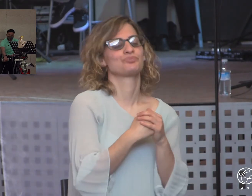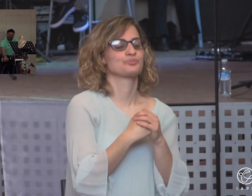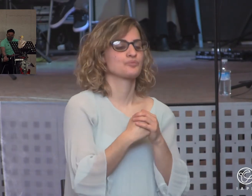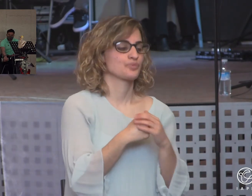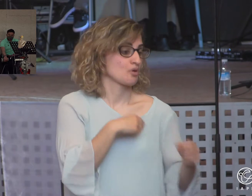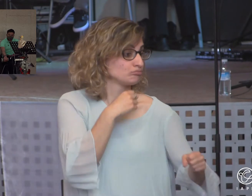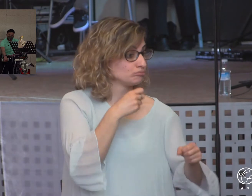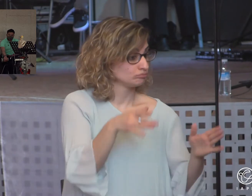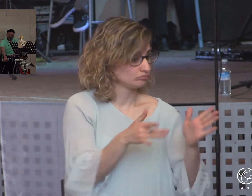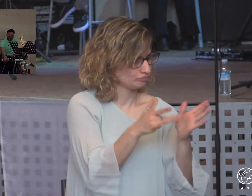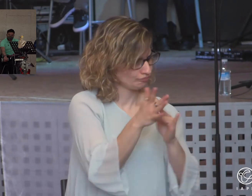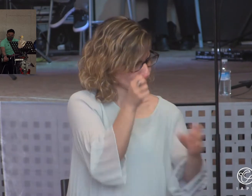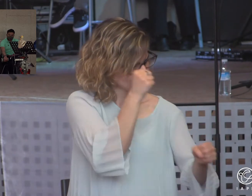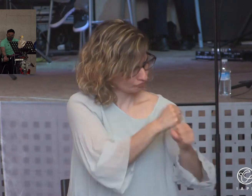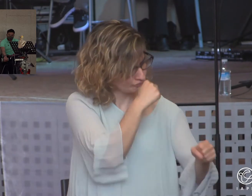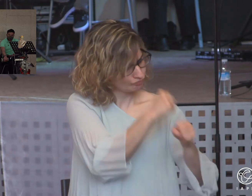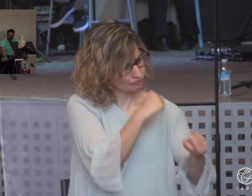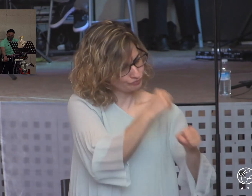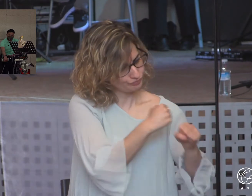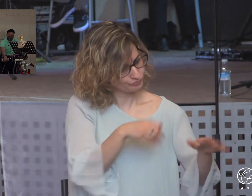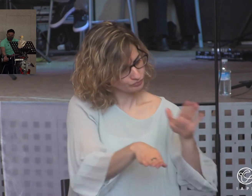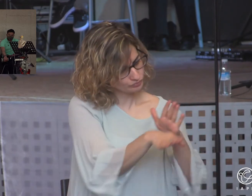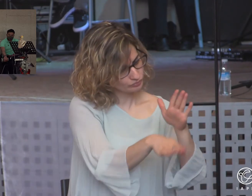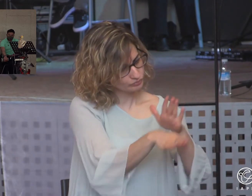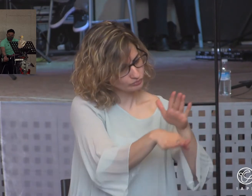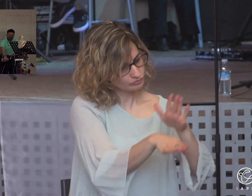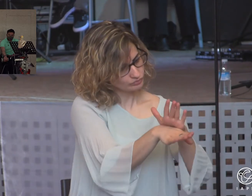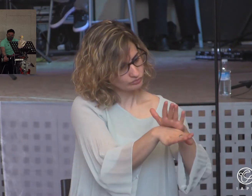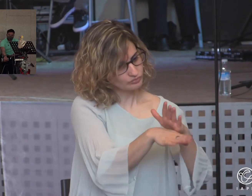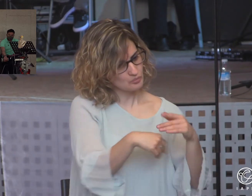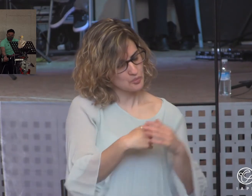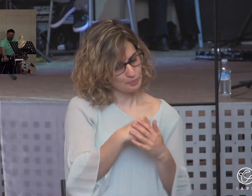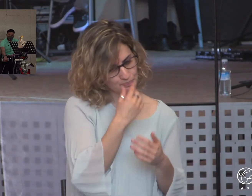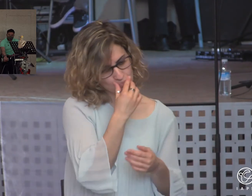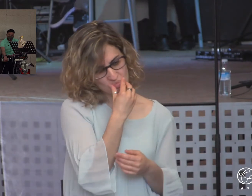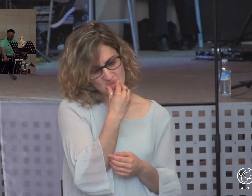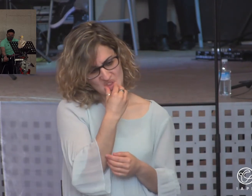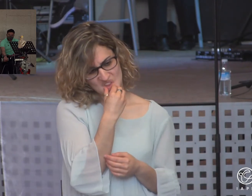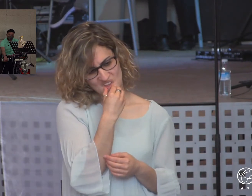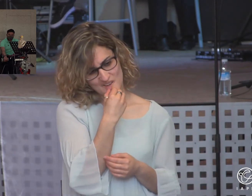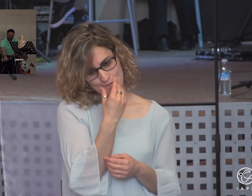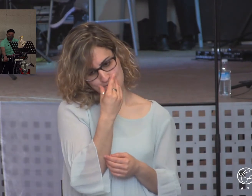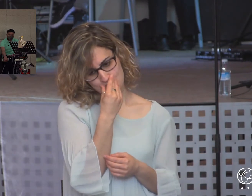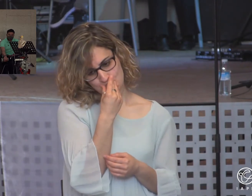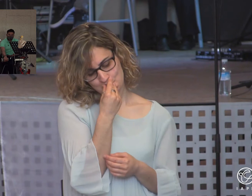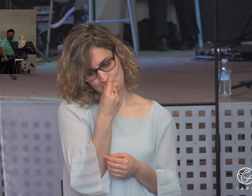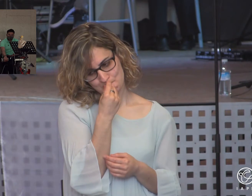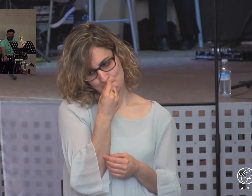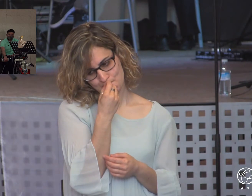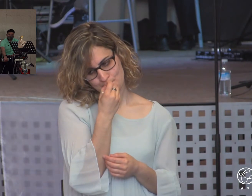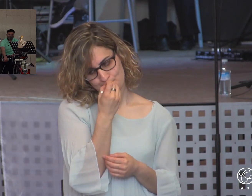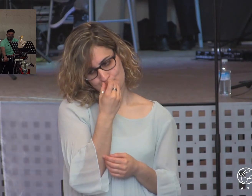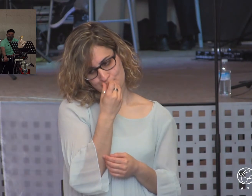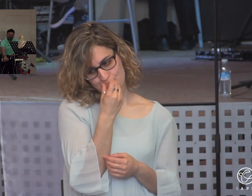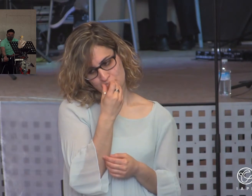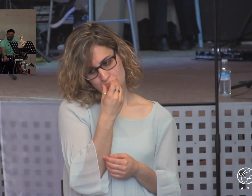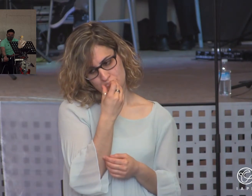obra en ti, porque tú eres sano en el nombre de Jesús. Tú